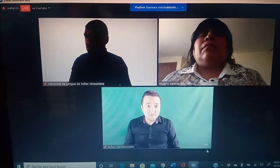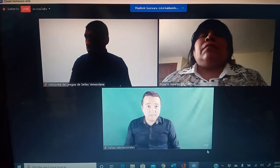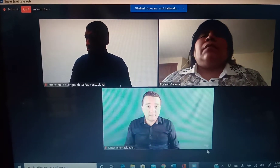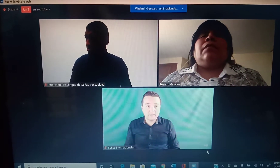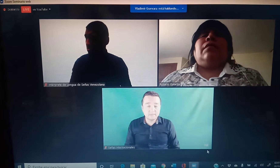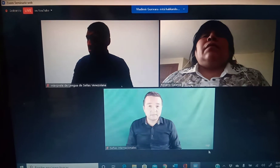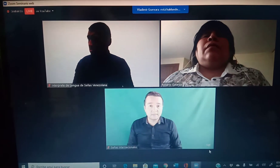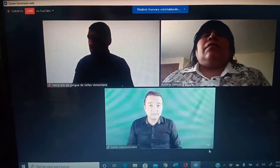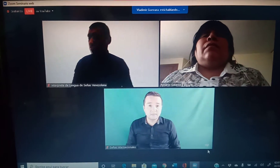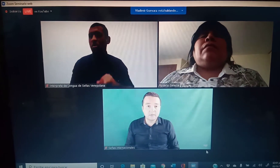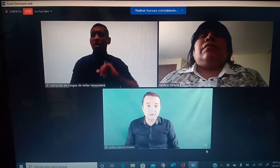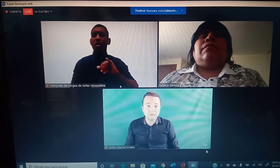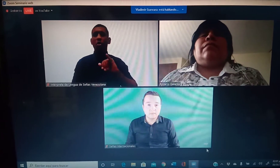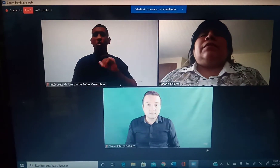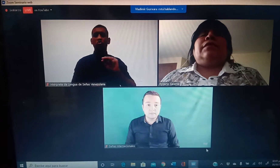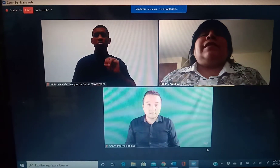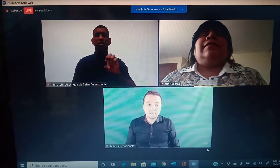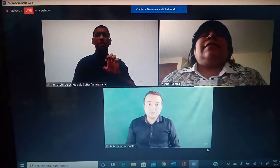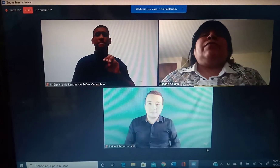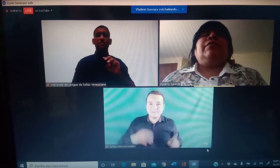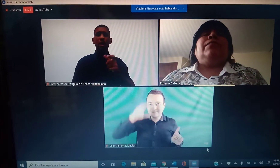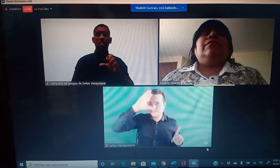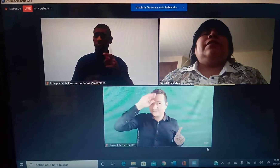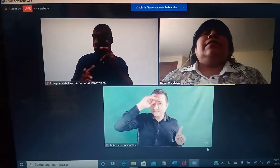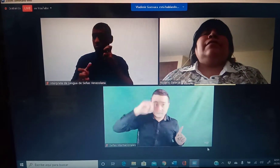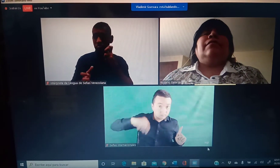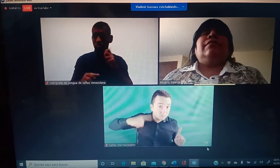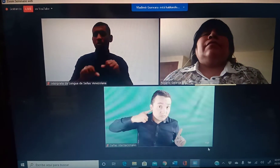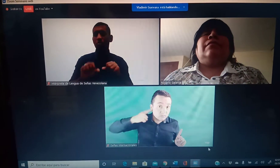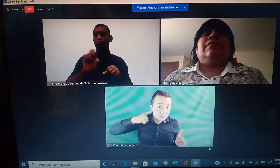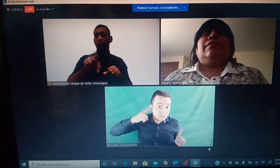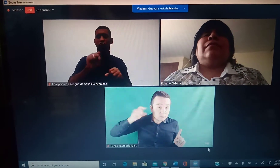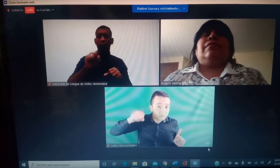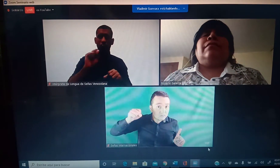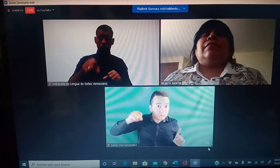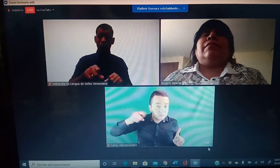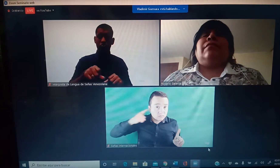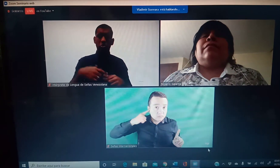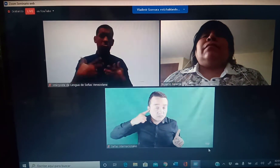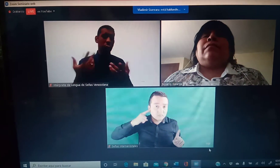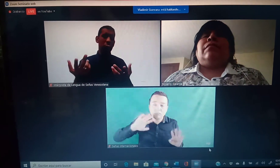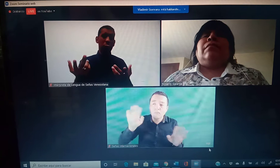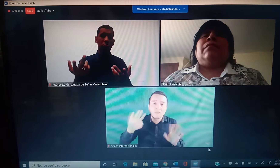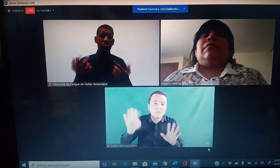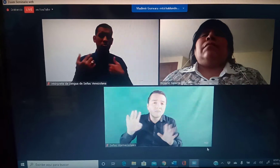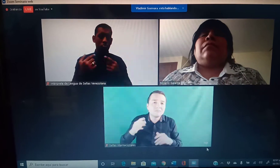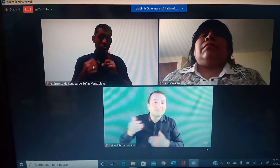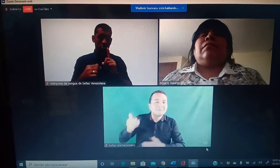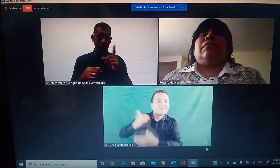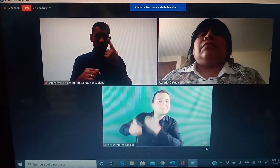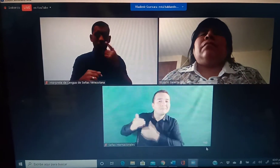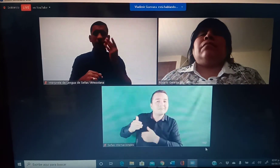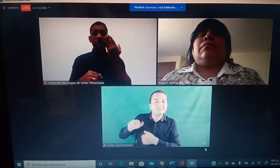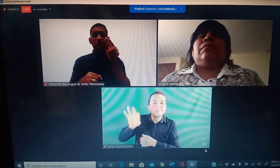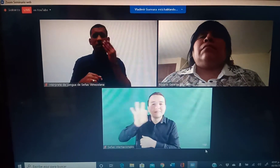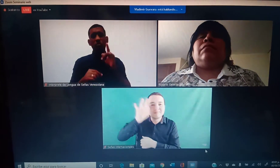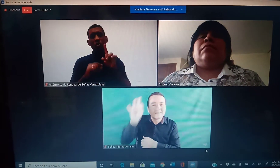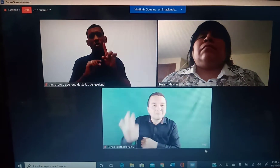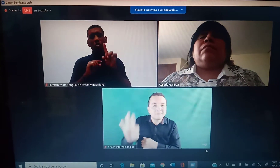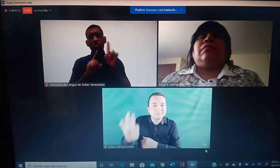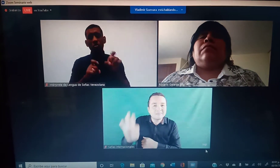Bueno, no sé si me escuchan, ¿sí? ¿Me escuchan? Sí, sí te escucharon, sí. No, básicamente la pregunta del Facebook Medium era